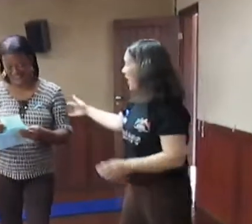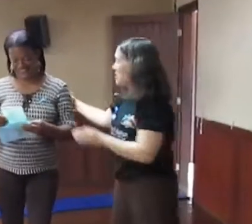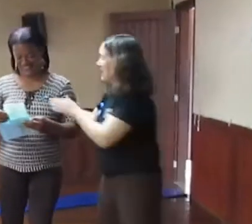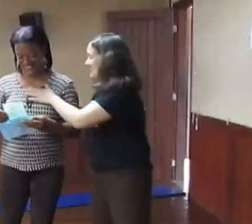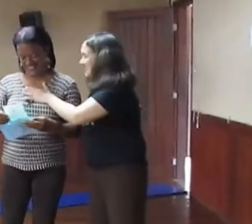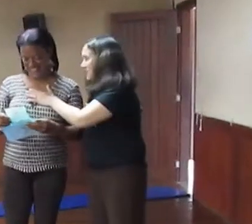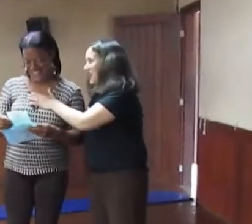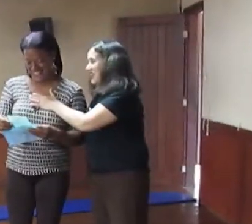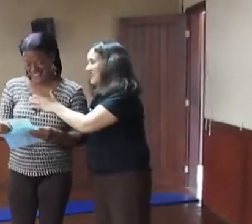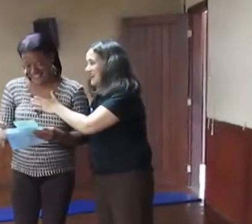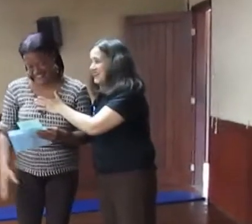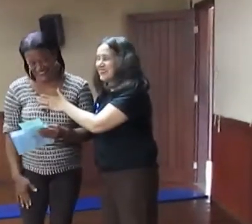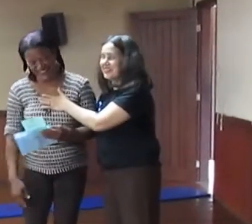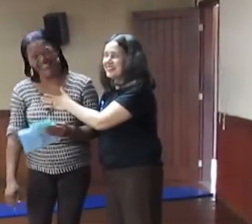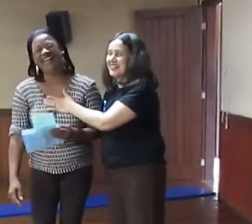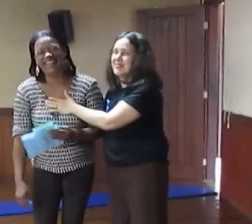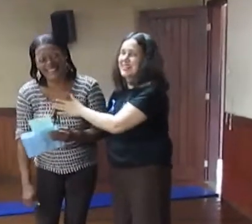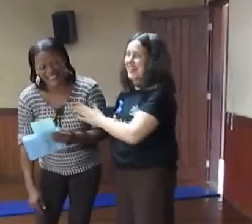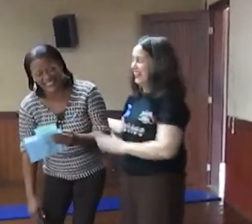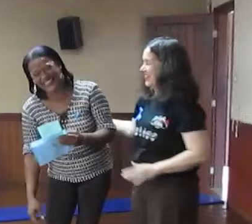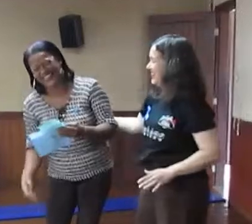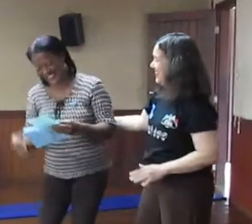Isabel, calma. Coração.